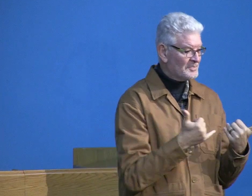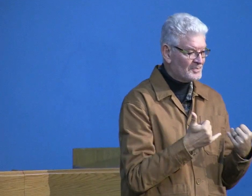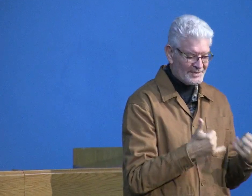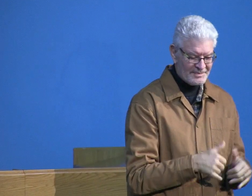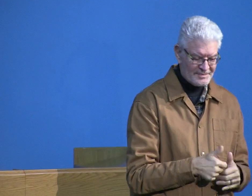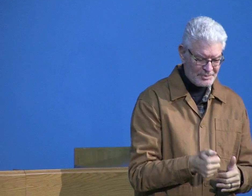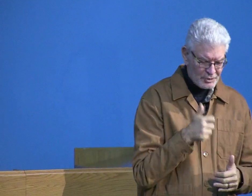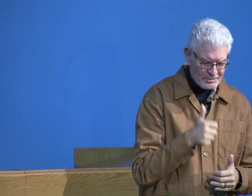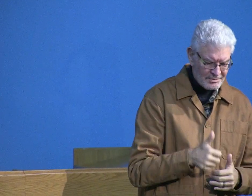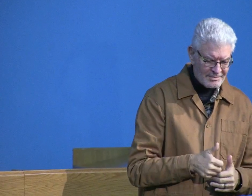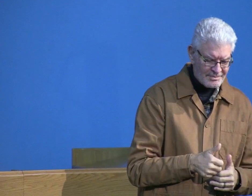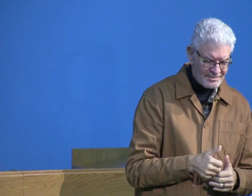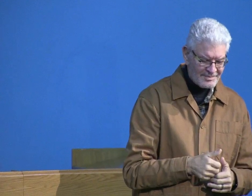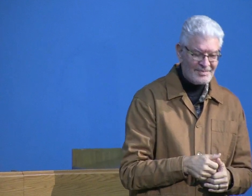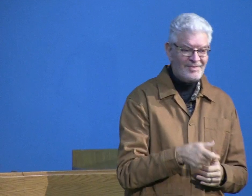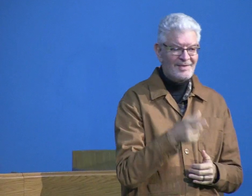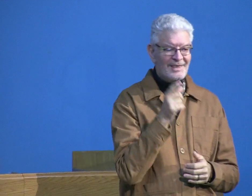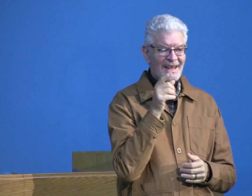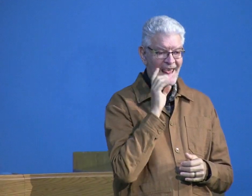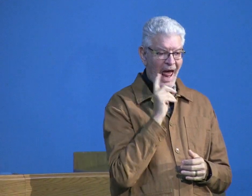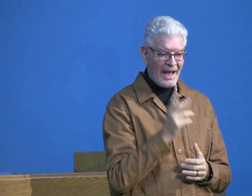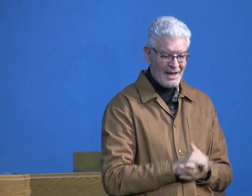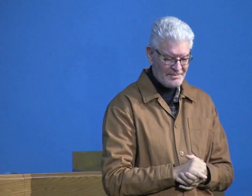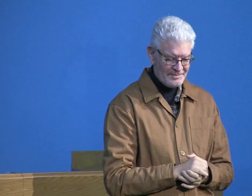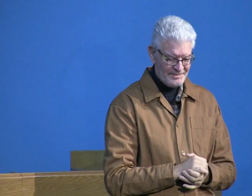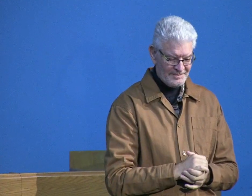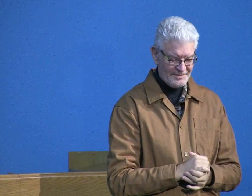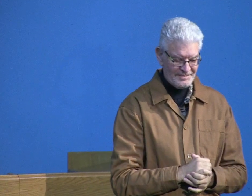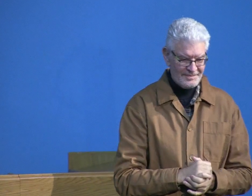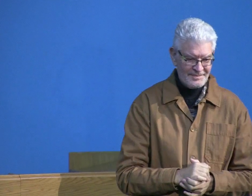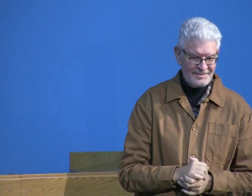Nee, ons gaan nou eers begin met 'n loflied.